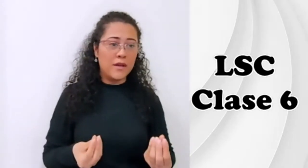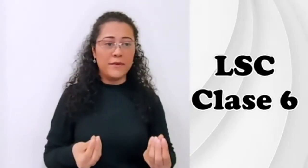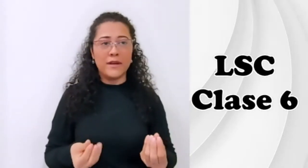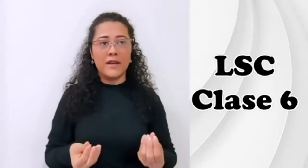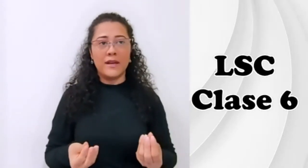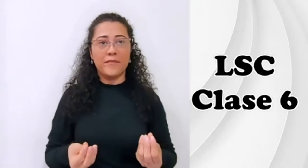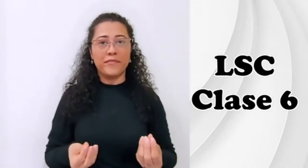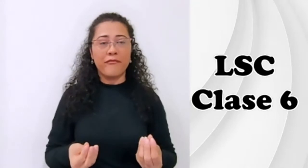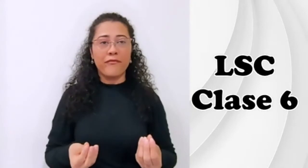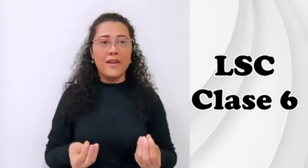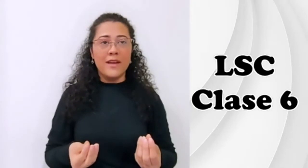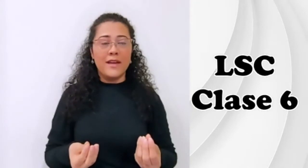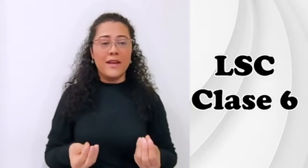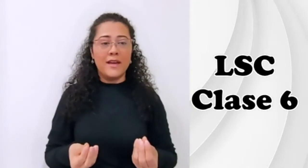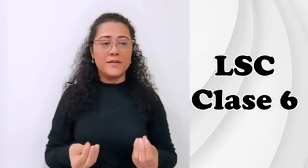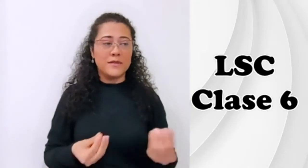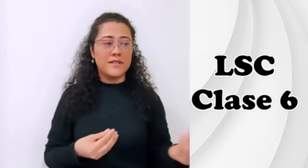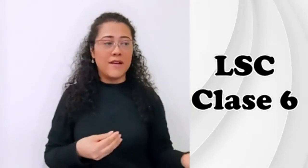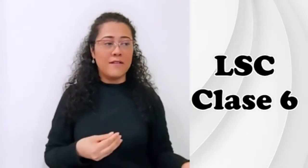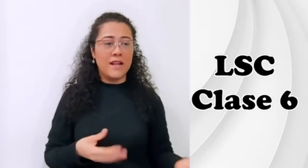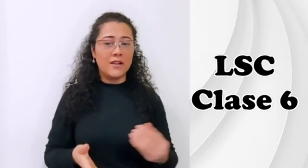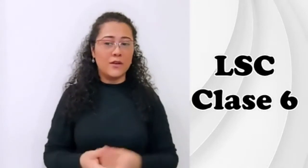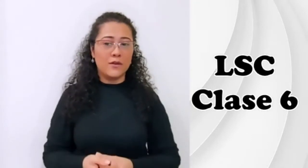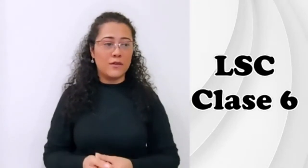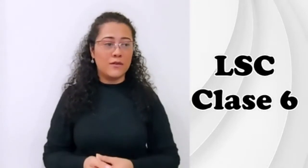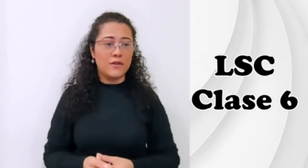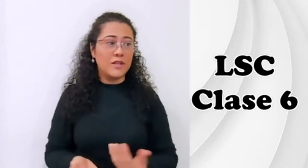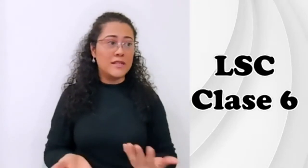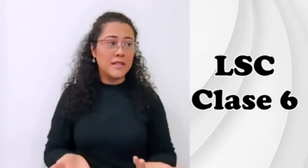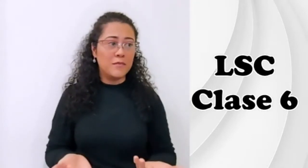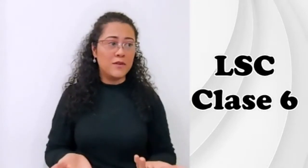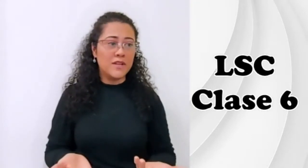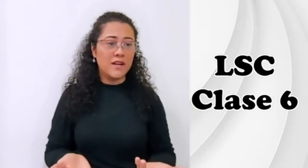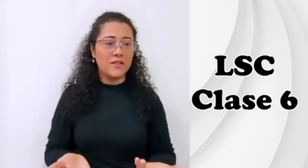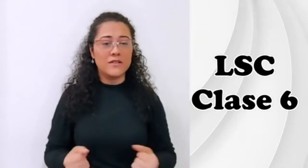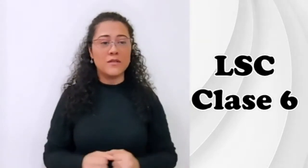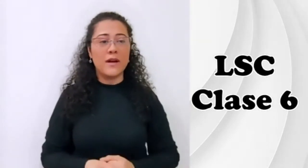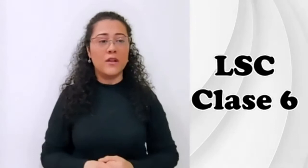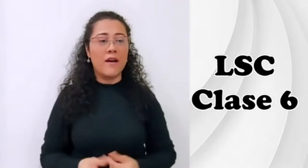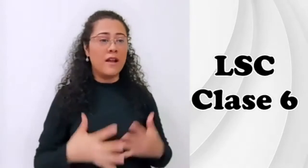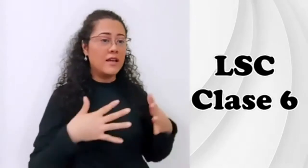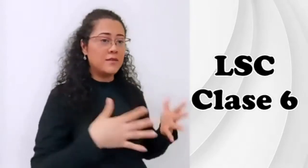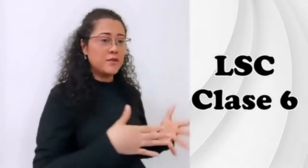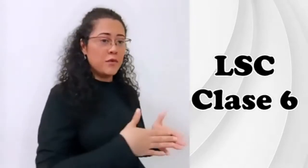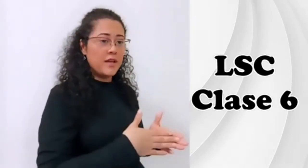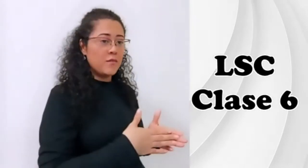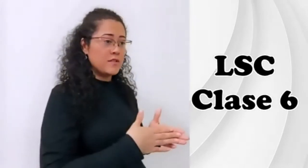ejemplo, que Jesús estaba hablando con los discípulos, ¿cierto? Entonces, cuando habla Jesús, puede como estar